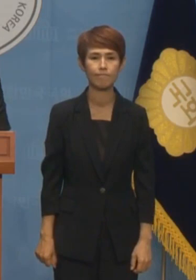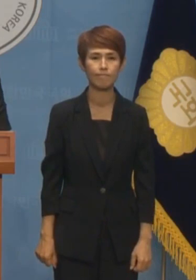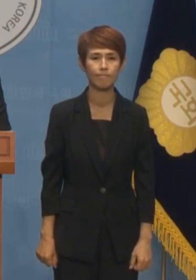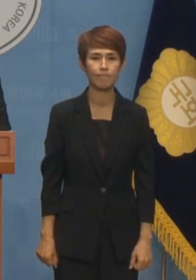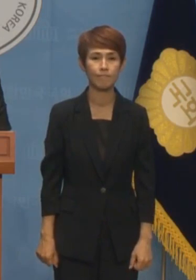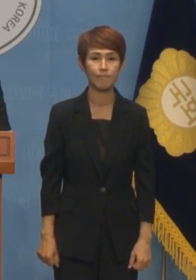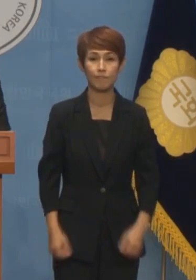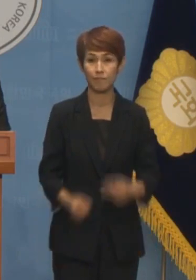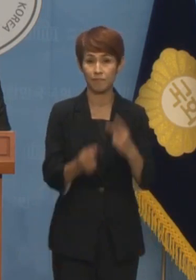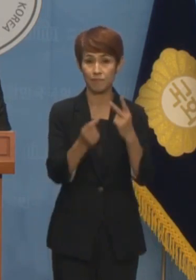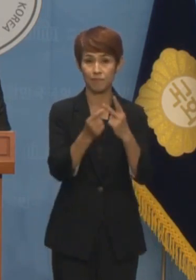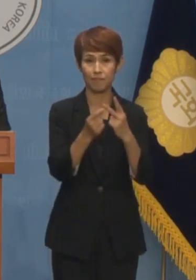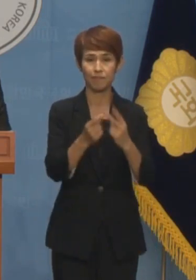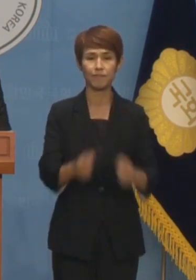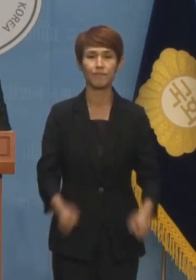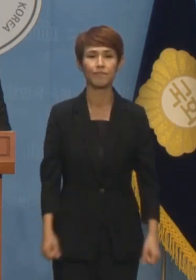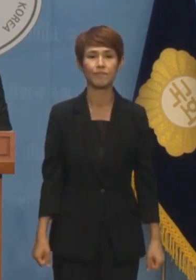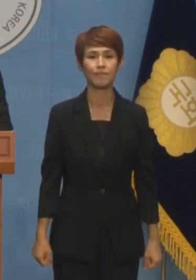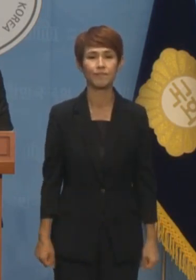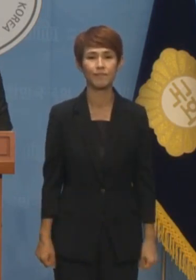네, 다음 브리핑 시작하겠습니다.